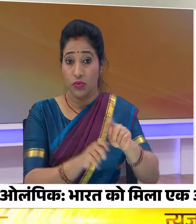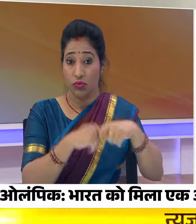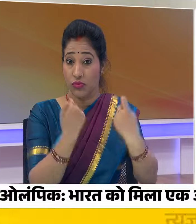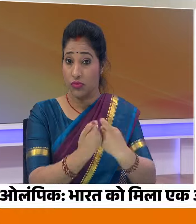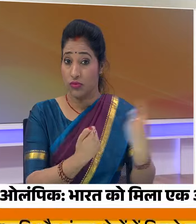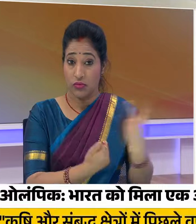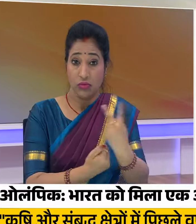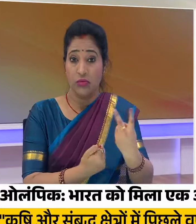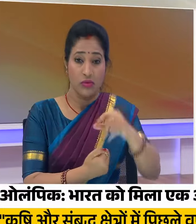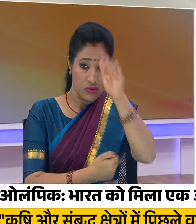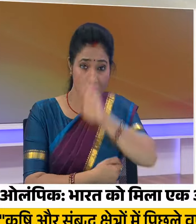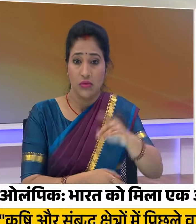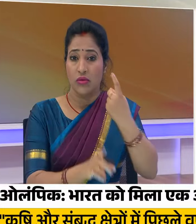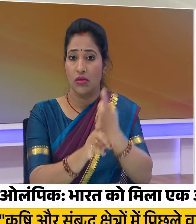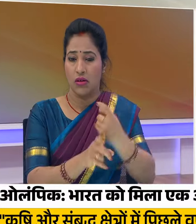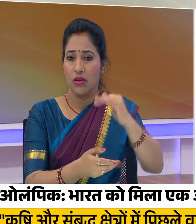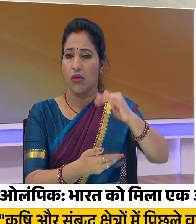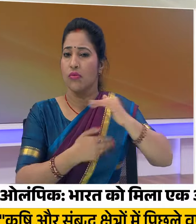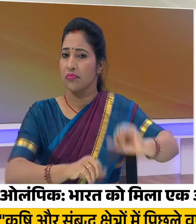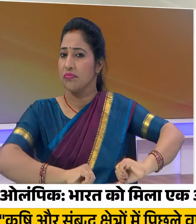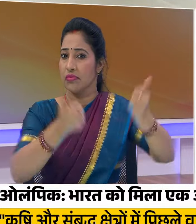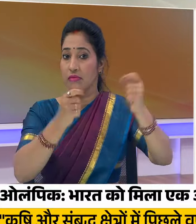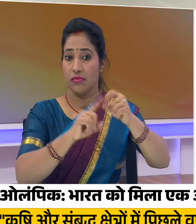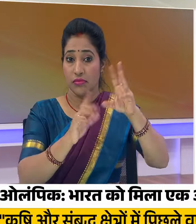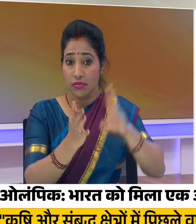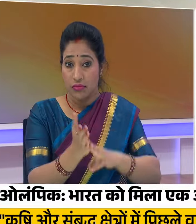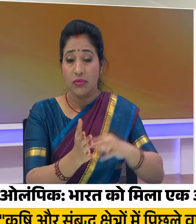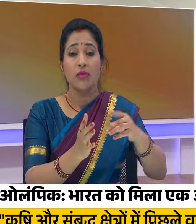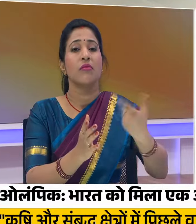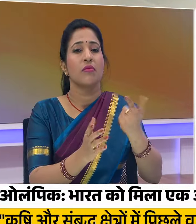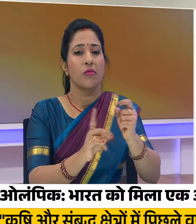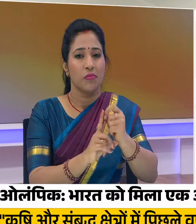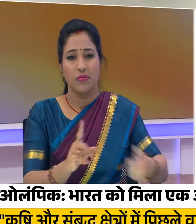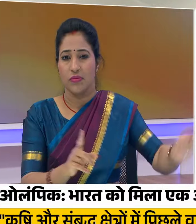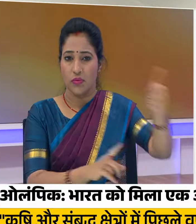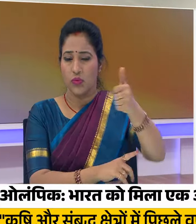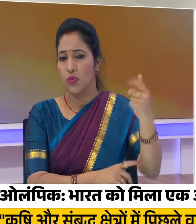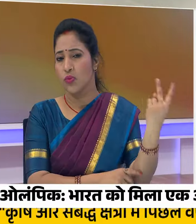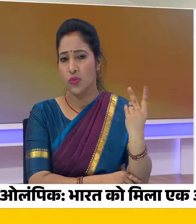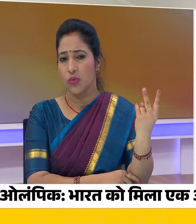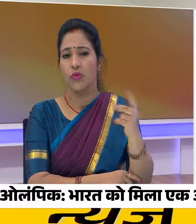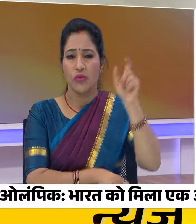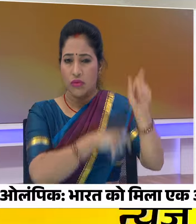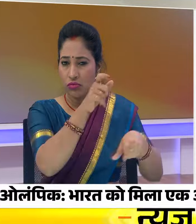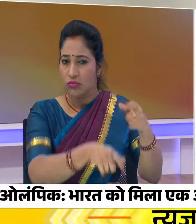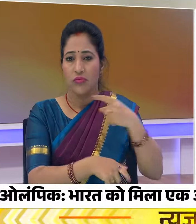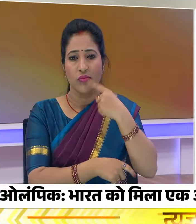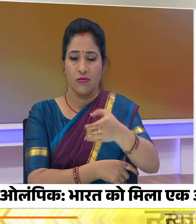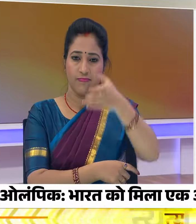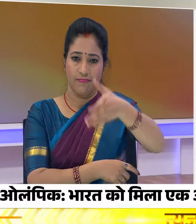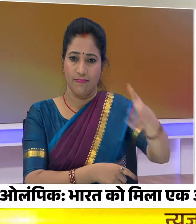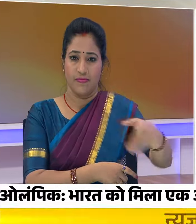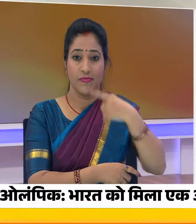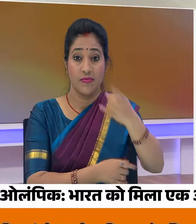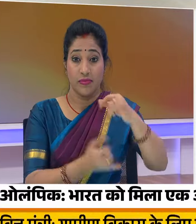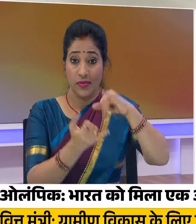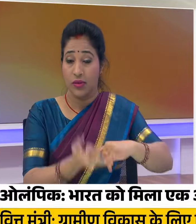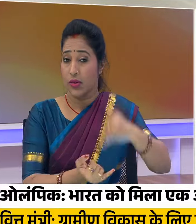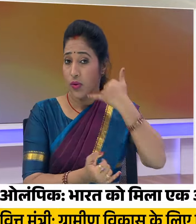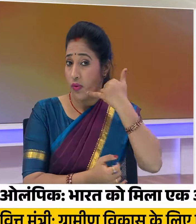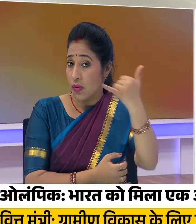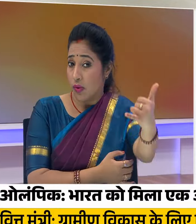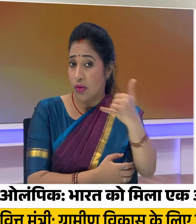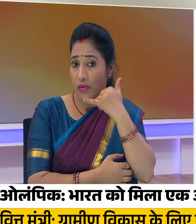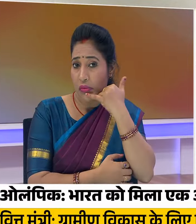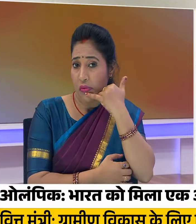दिलाया कांस्य। राष्ट्रपति और प्रधानमंत्री ने दी शुभकामनाएं। प्रधानमंत्री ने सरबजोत से फोन पर बात